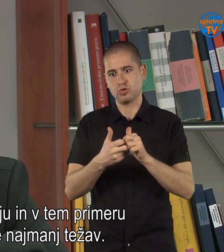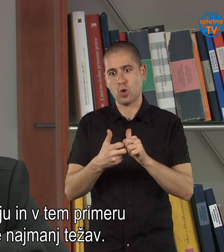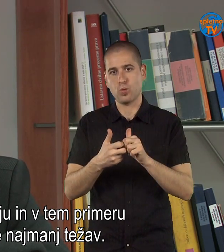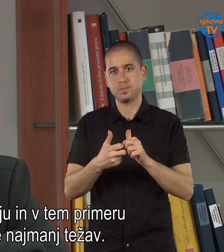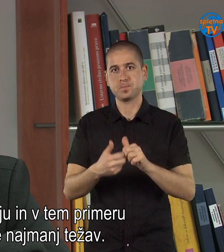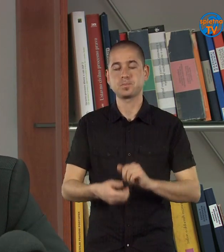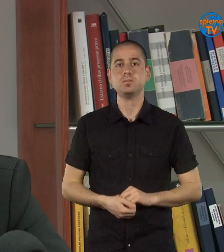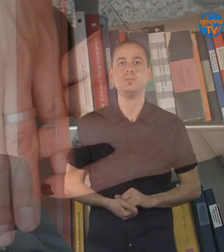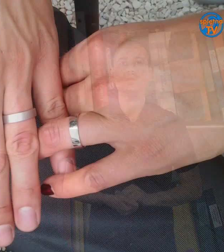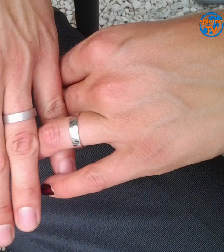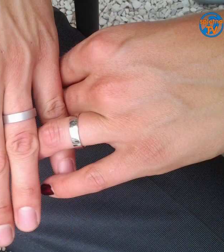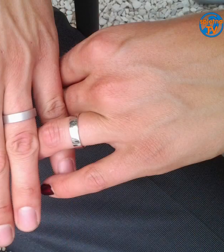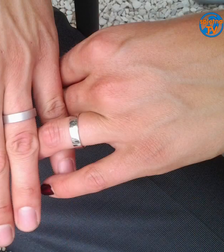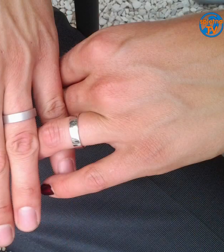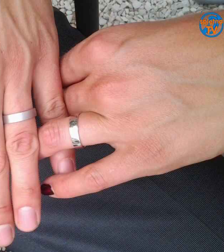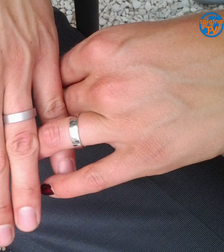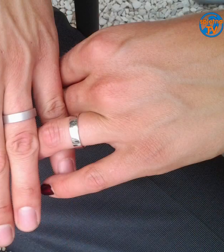težav.